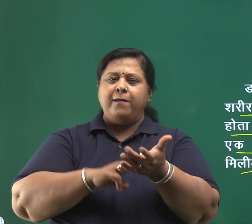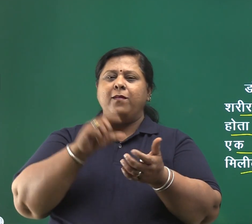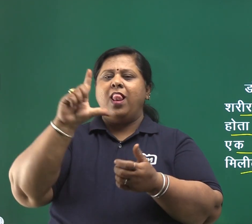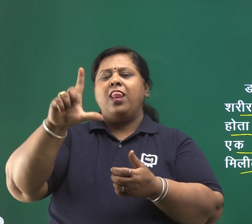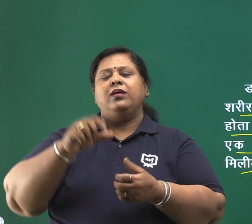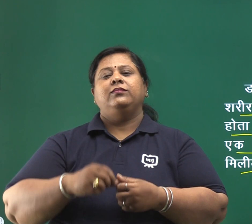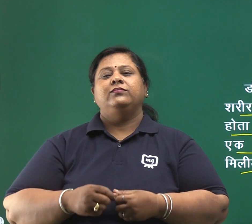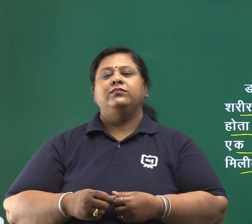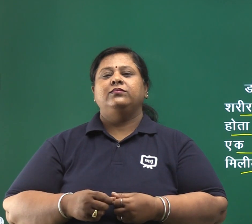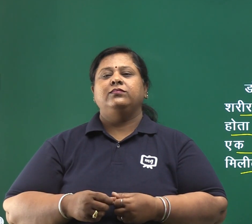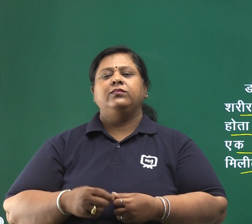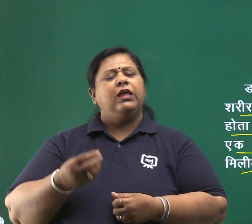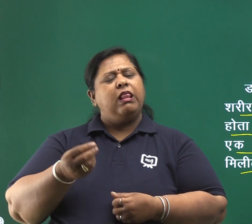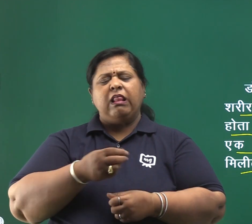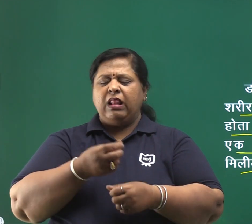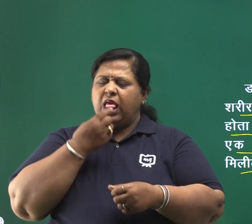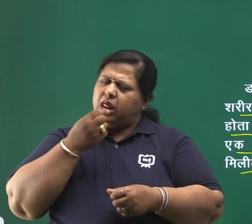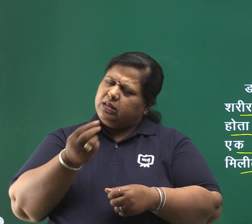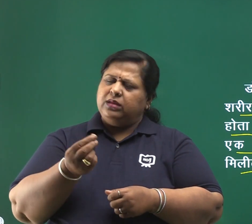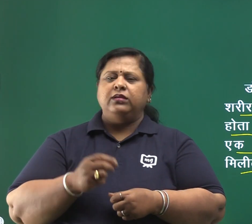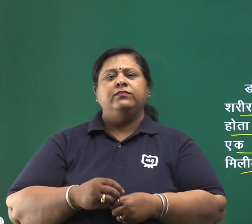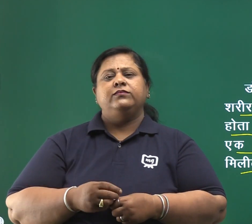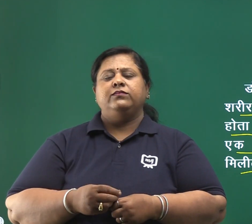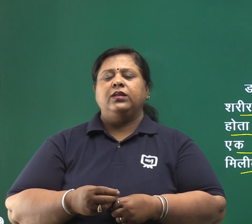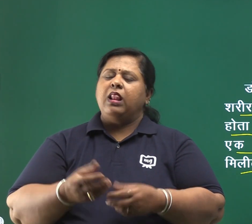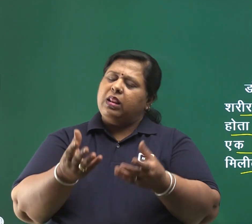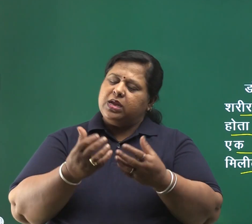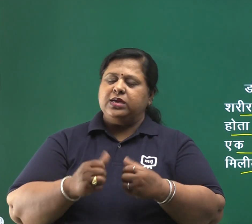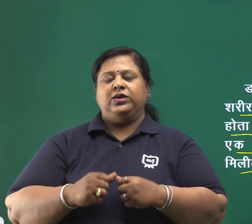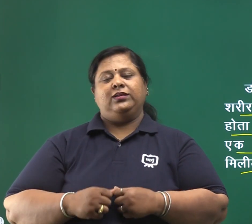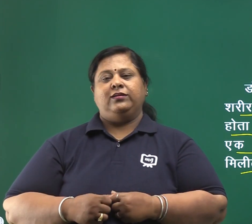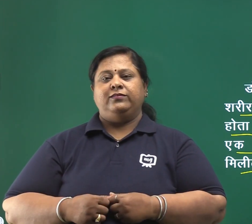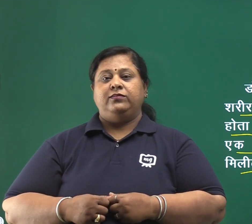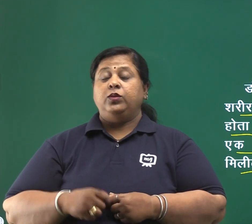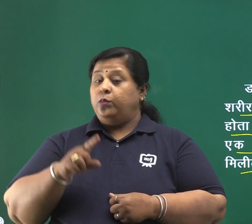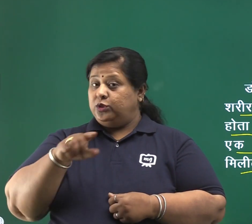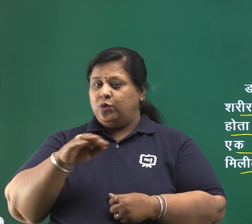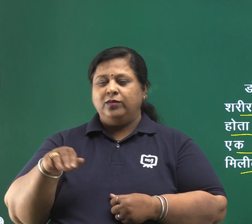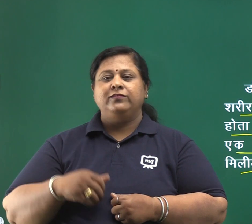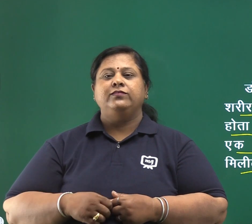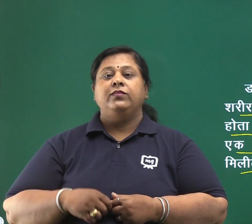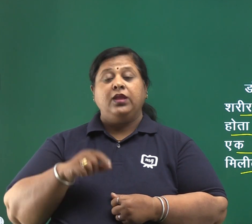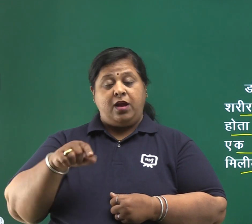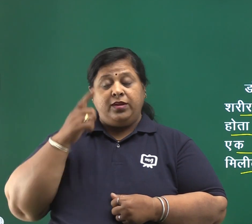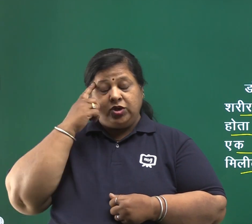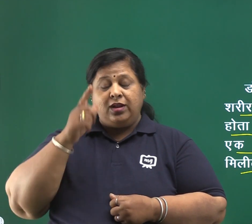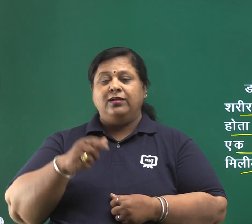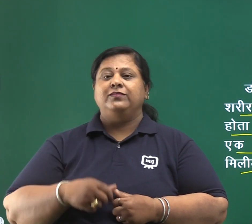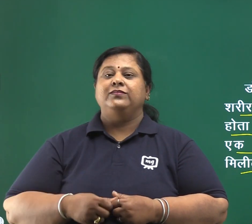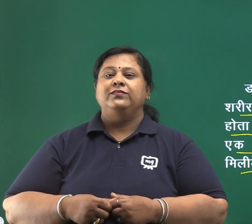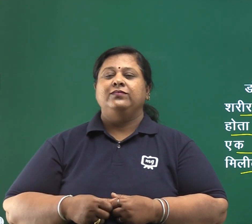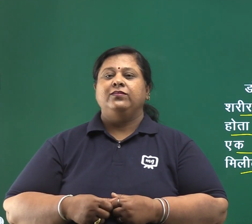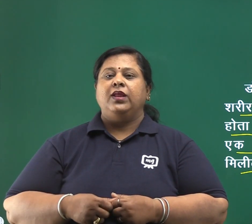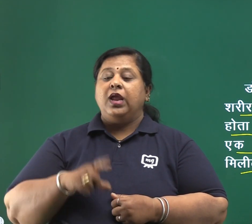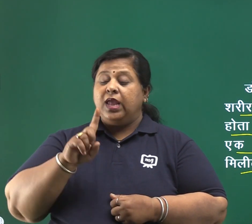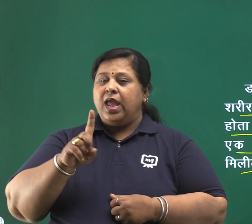रक्त ही लिया जाता है। तो बच्चों, यहाँ हमने जाना